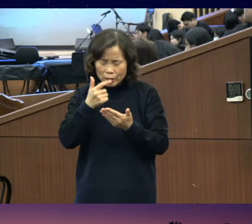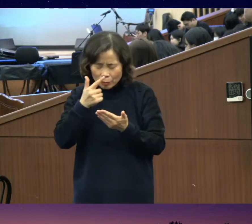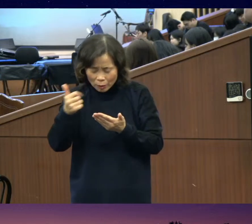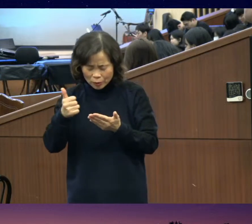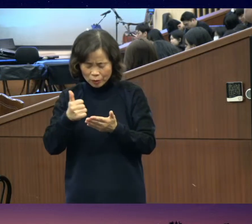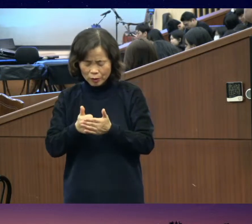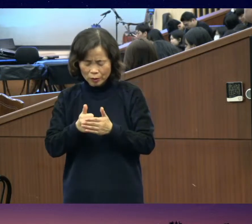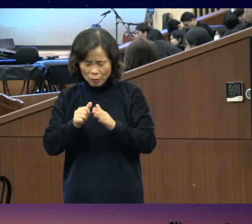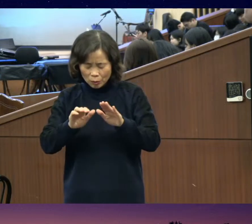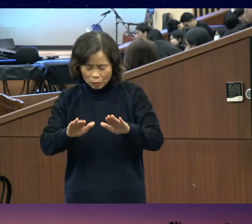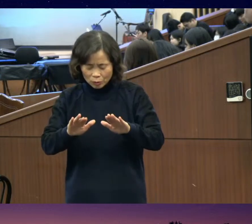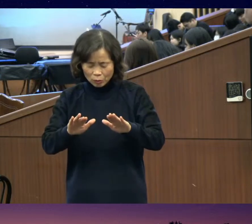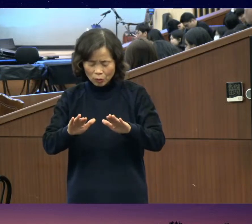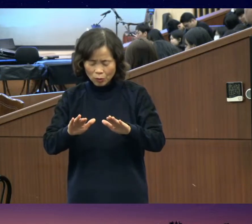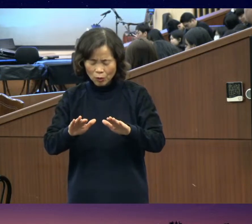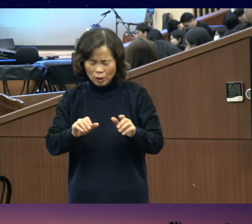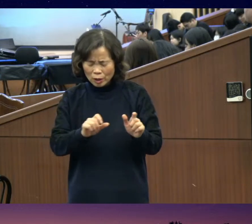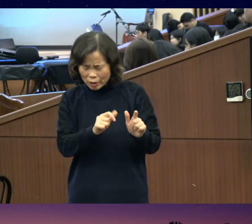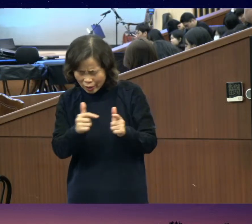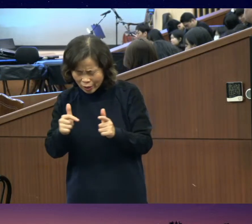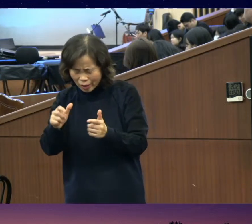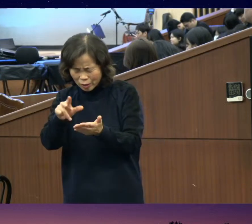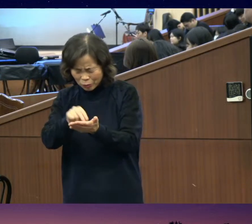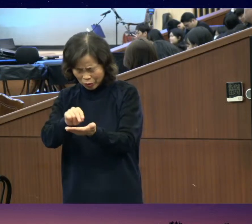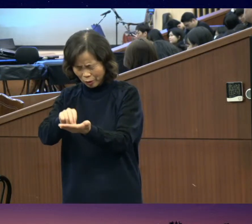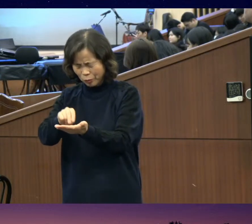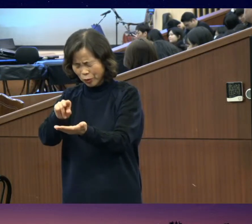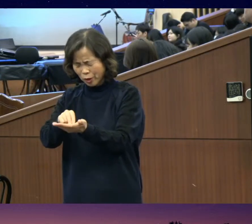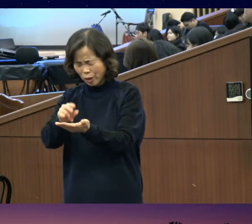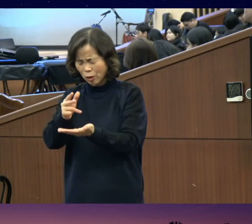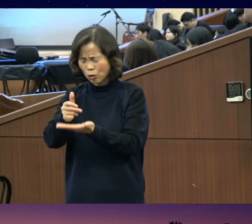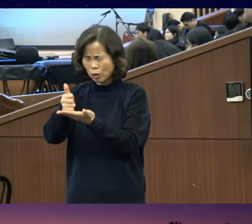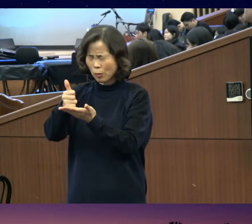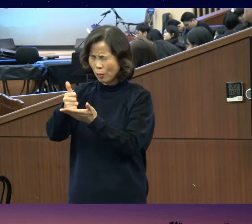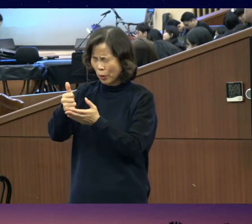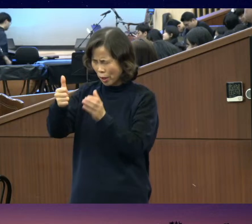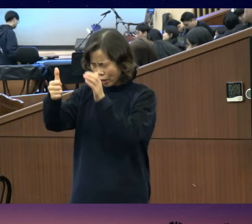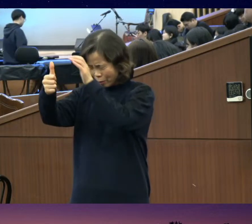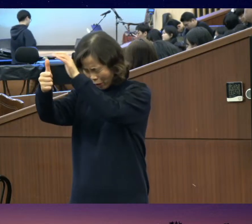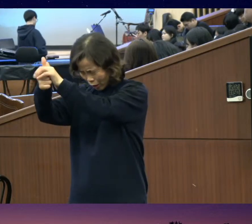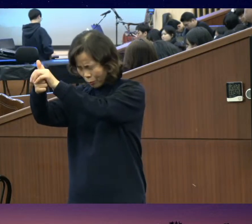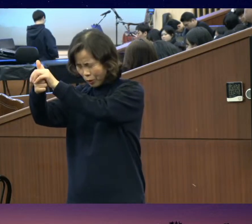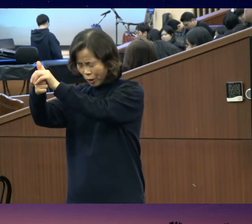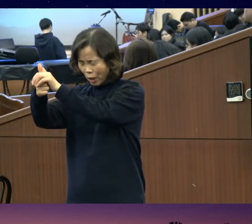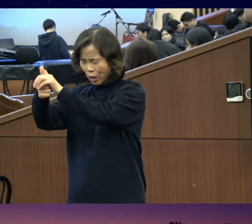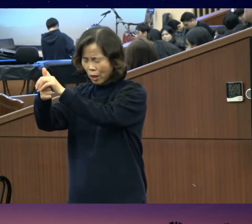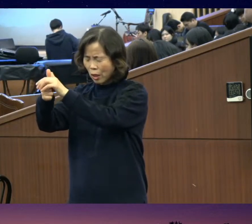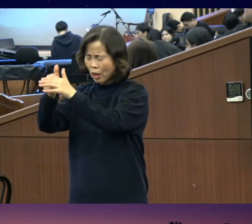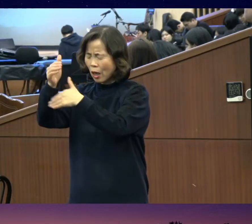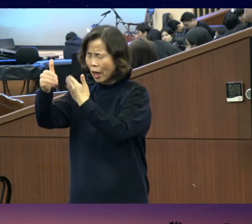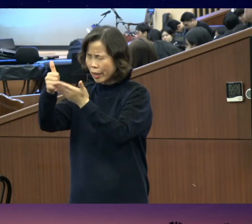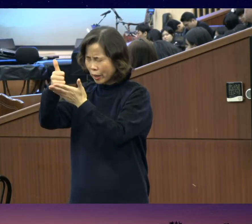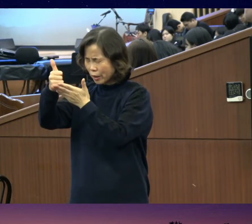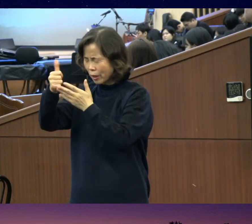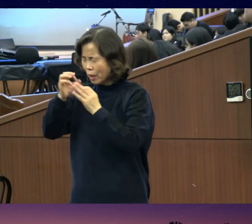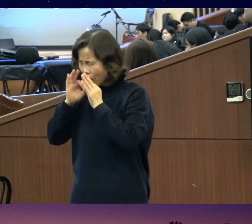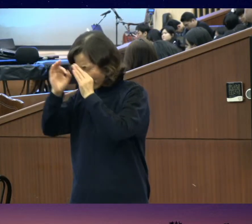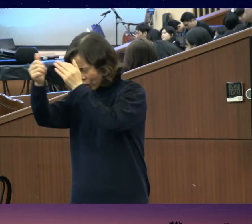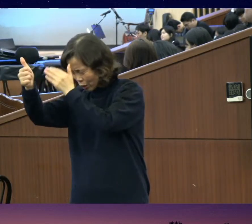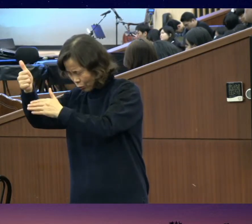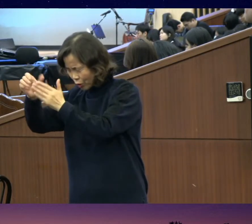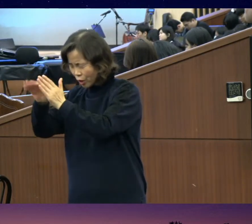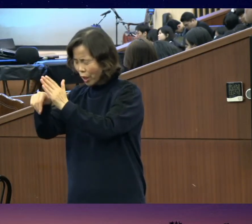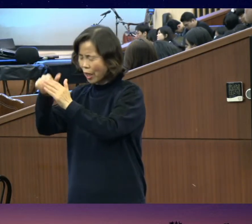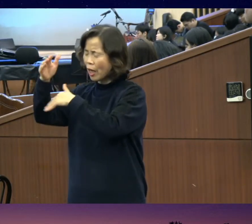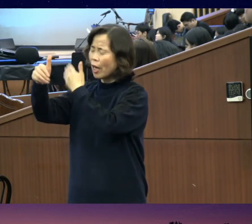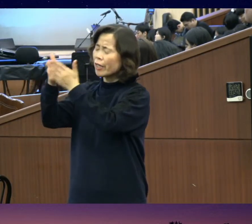아버지, 오늘 또 여러 가지 우리의 삶의 문제를 주님 앞에 다 올려놓고 또 하나님 앞에 부르짖을 때 하늘의